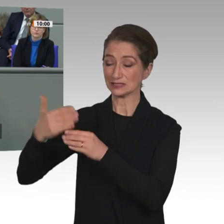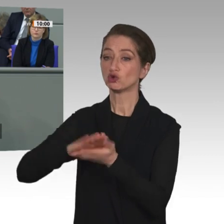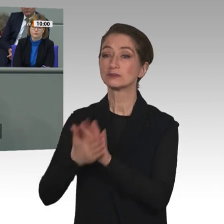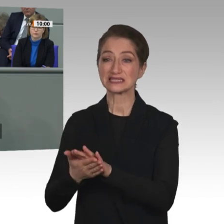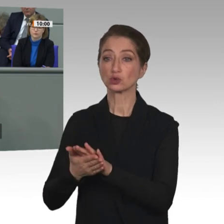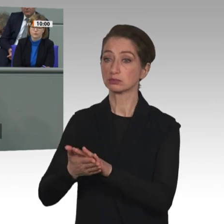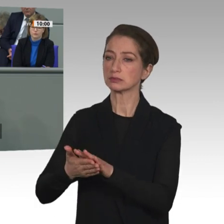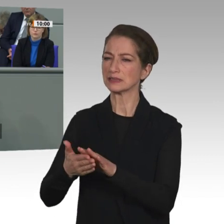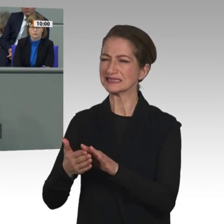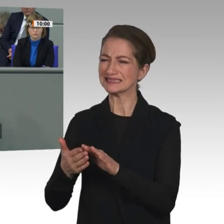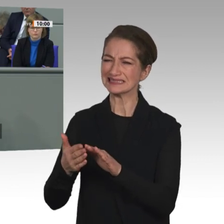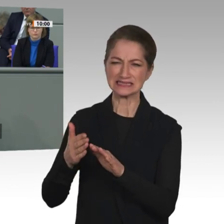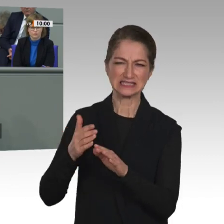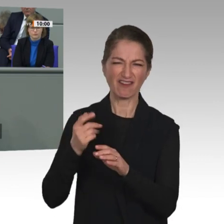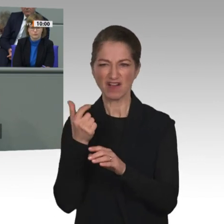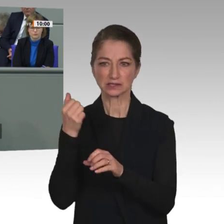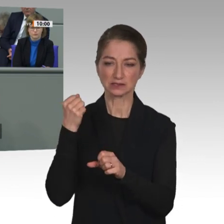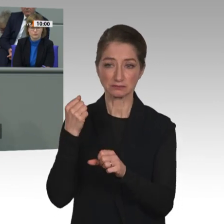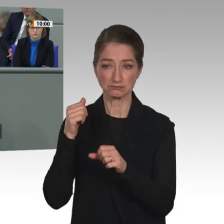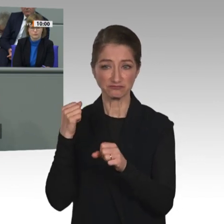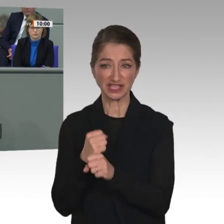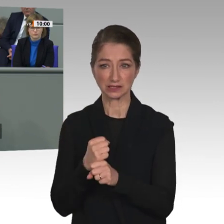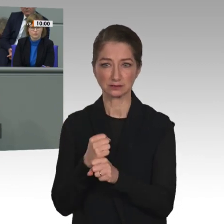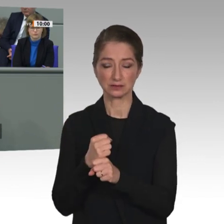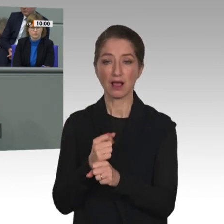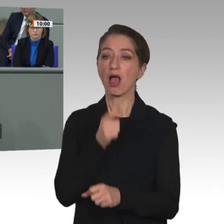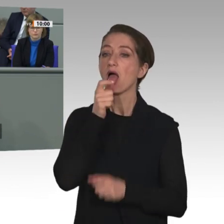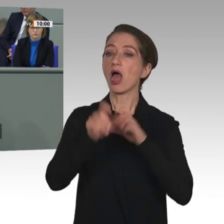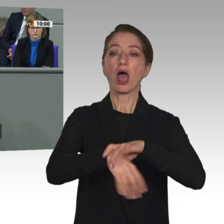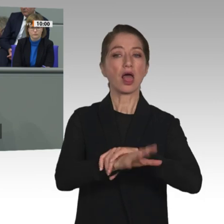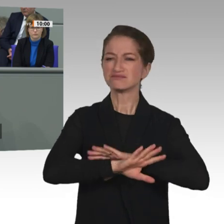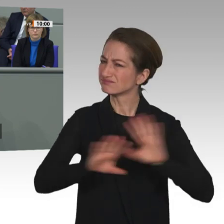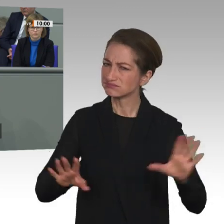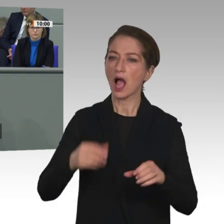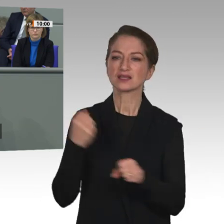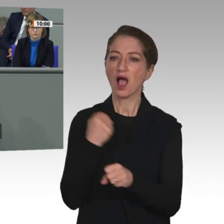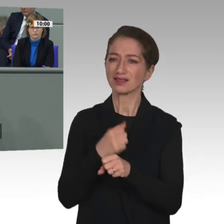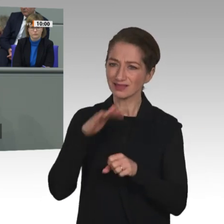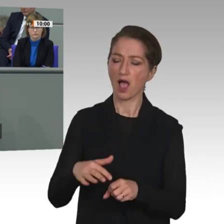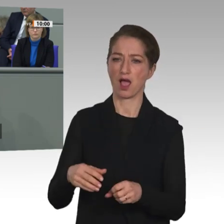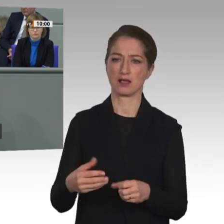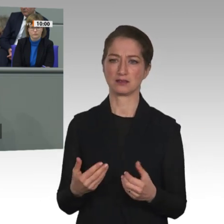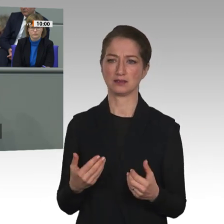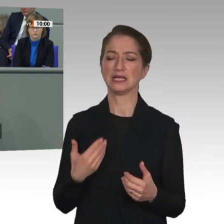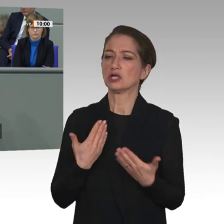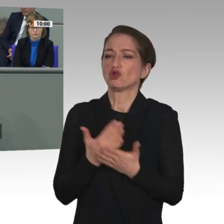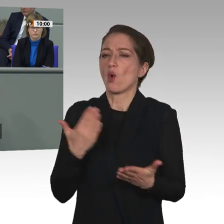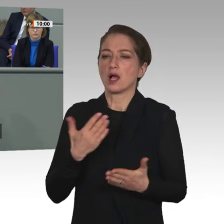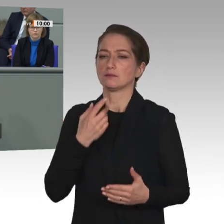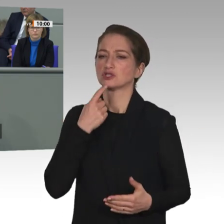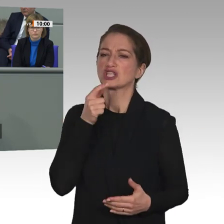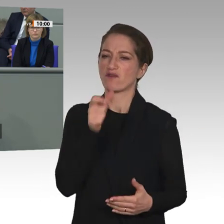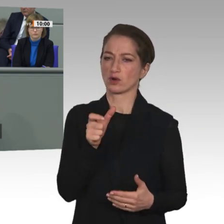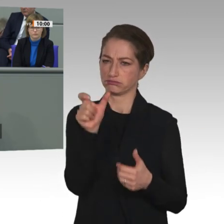Den Worten sind Taten gefolgt. Ich nenne sie hier nur stichwortartig.